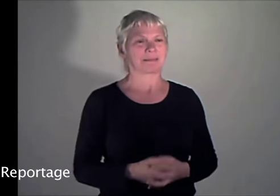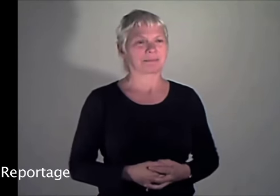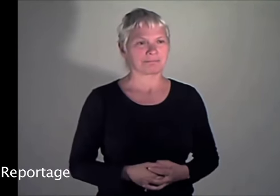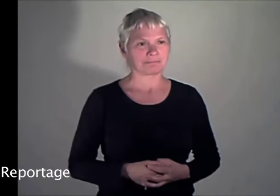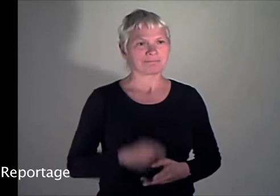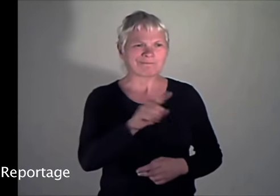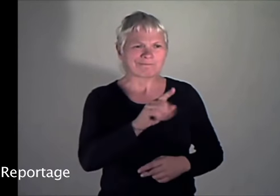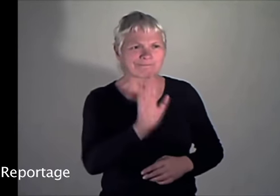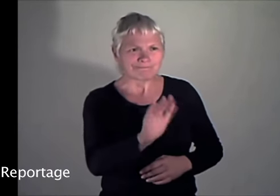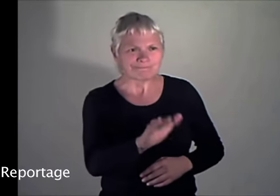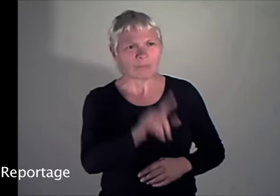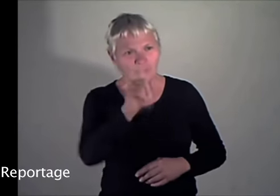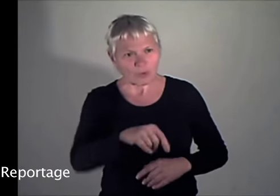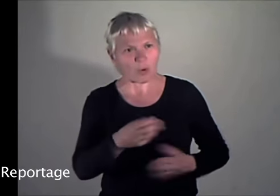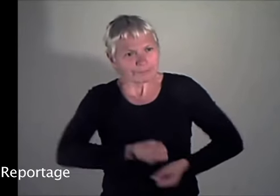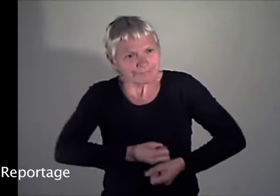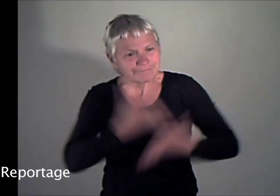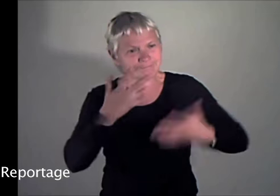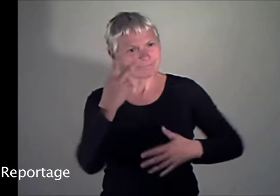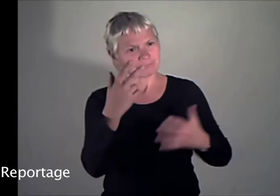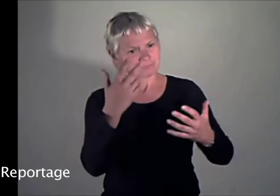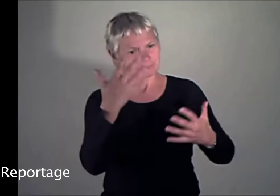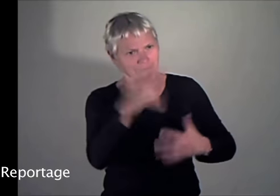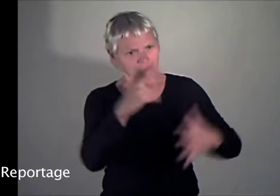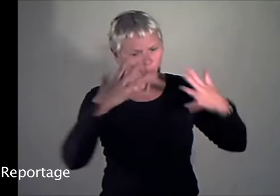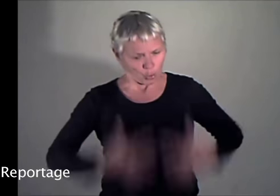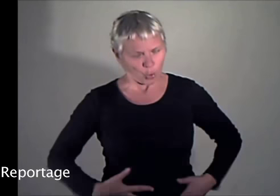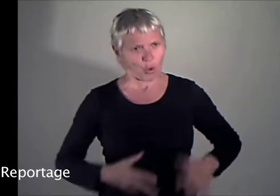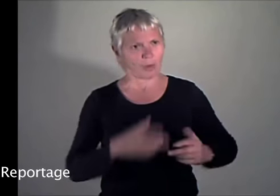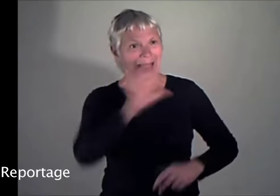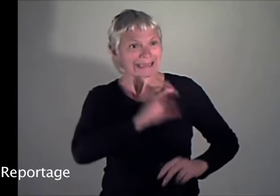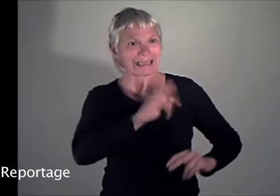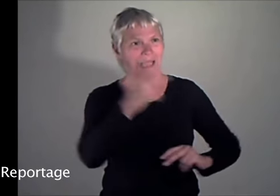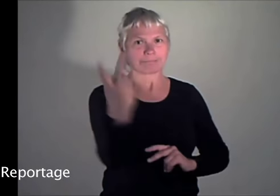non, exprimez-vous avec votre corps, essayez de vous exprimer avec vos yeux, de vous regarder, d'avoir une